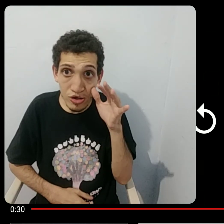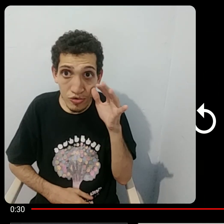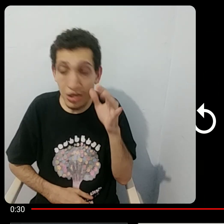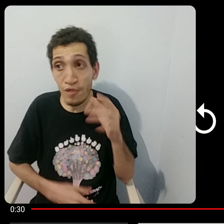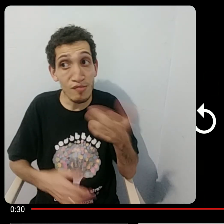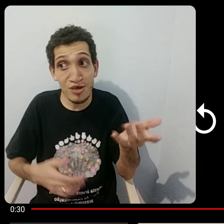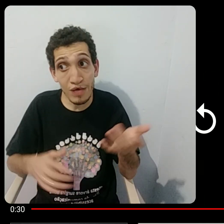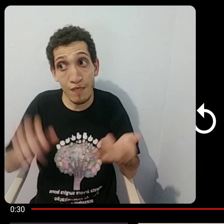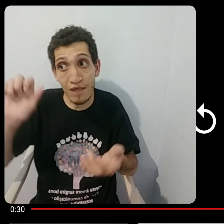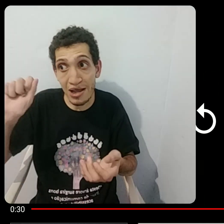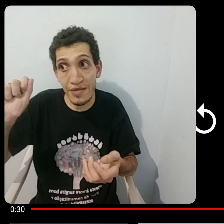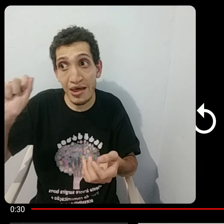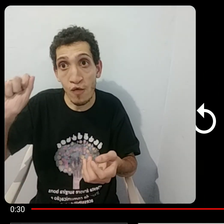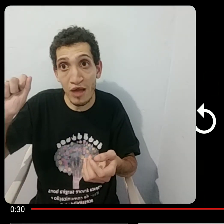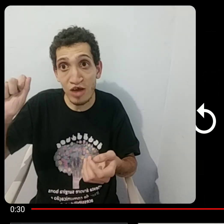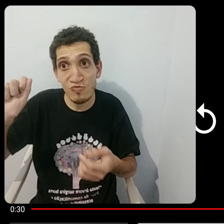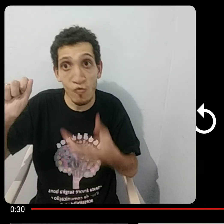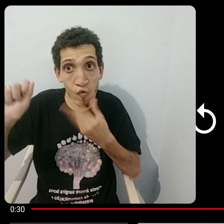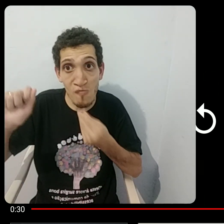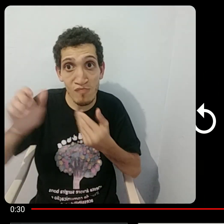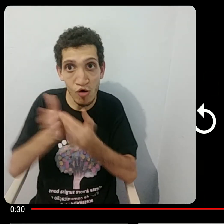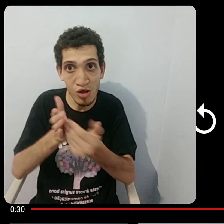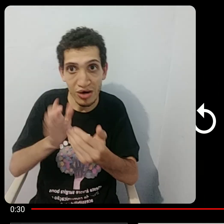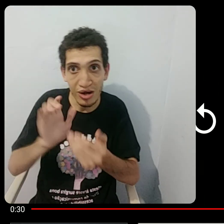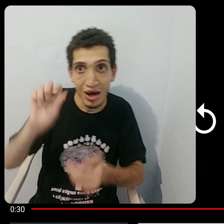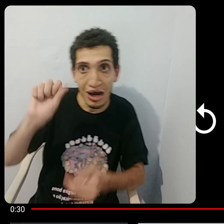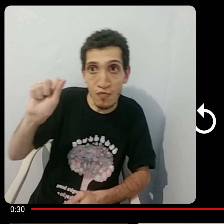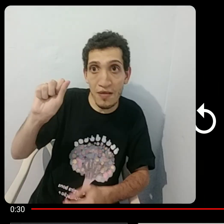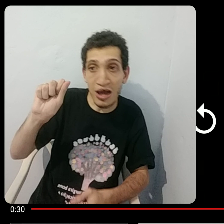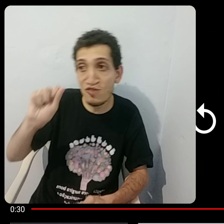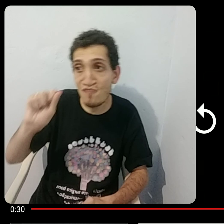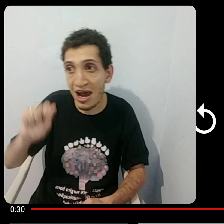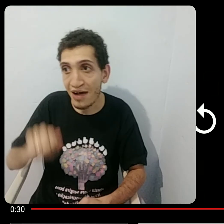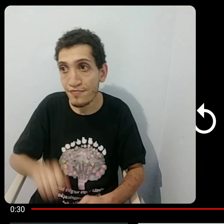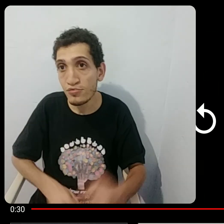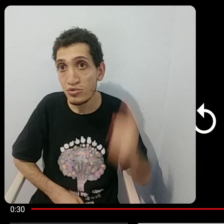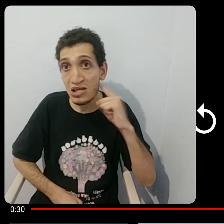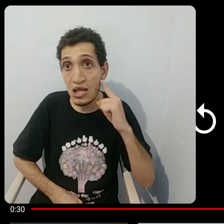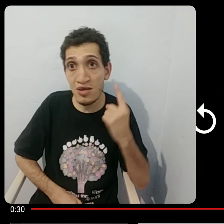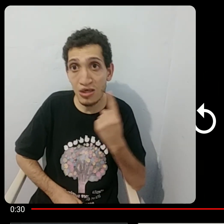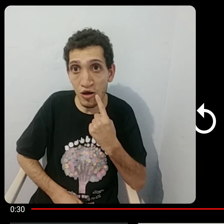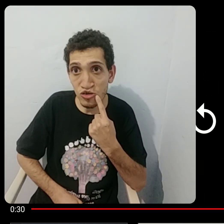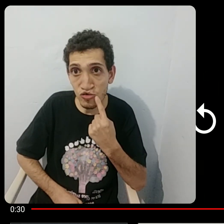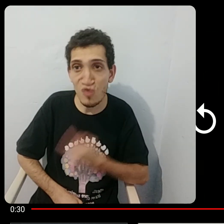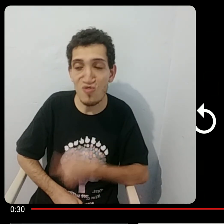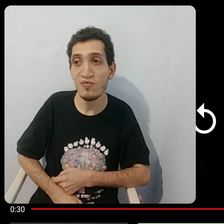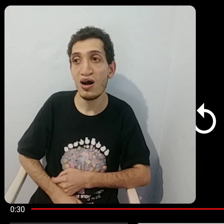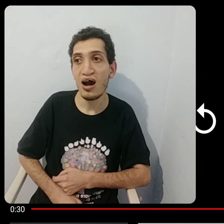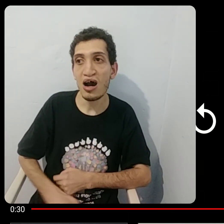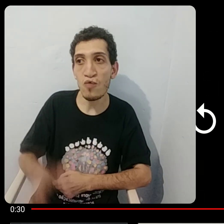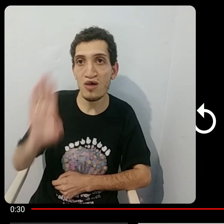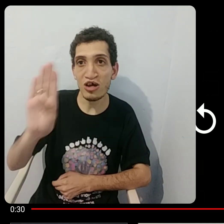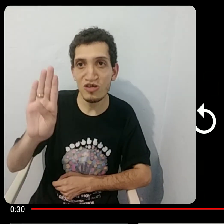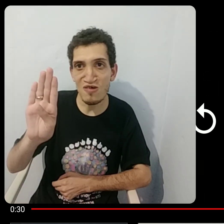Observações, não, primeiro ela faz, né? Alternativa, o homem mostra. Alternativa A, ele tem sinal de surdo. Alternativa